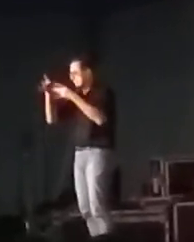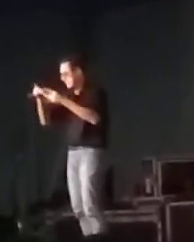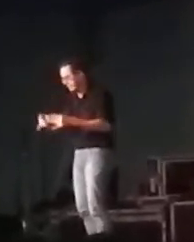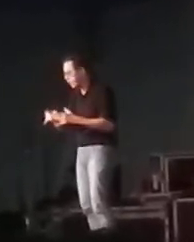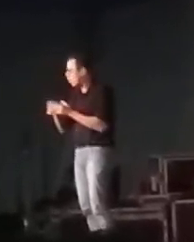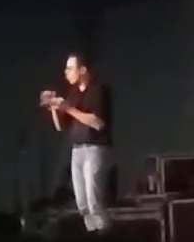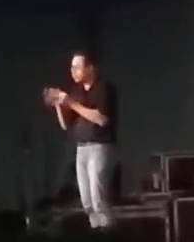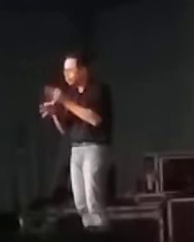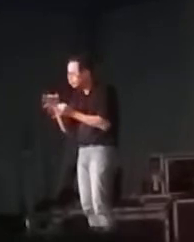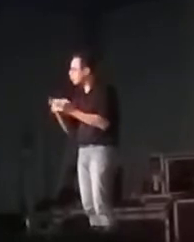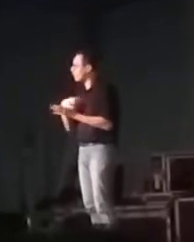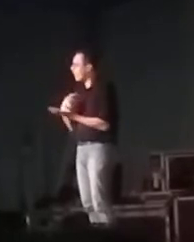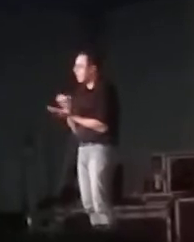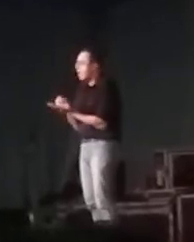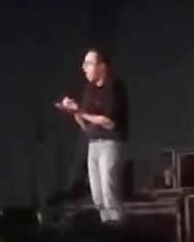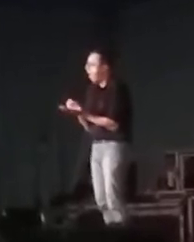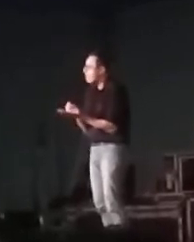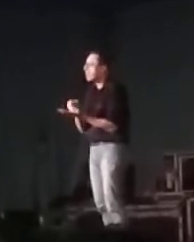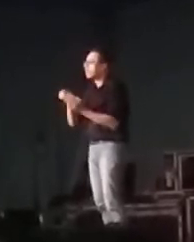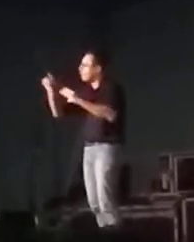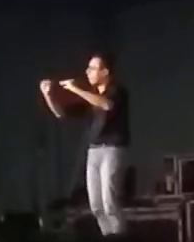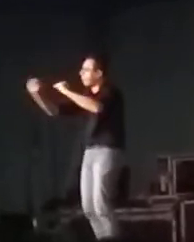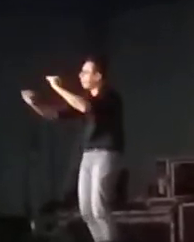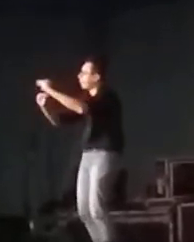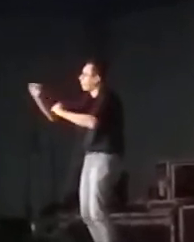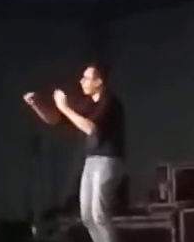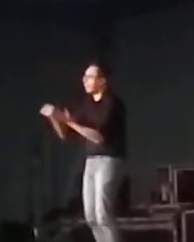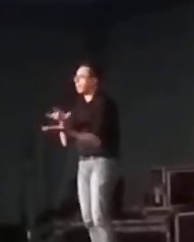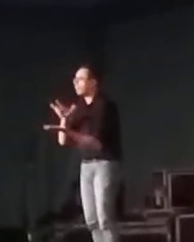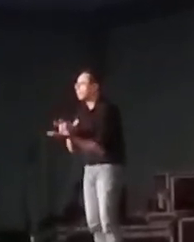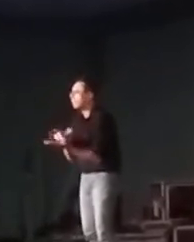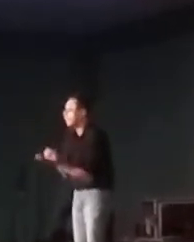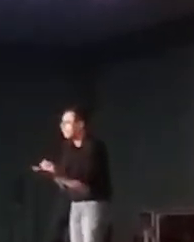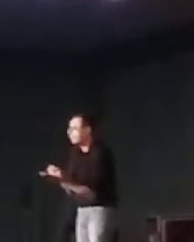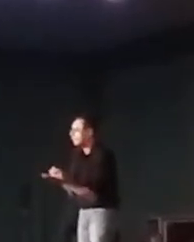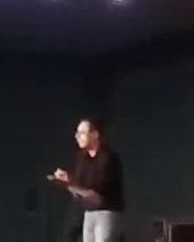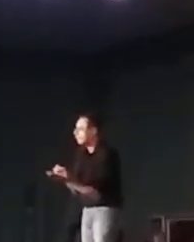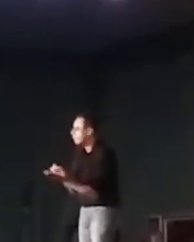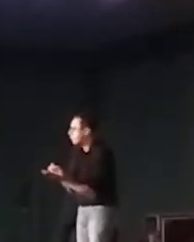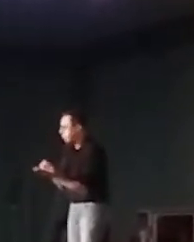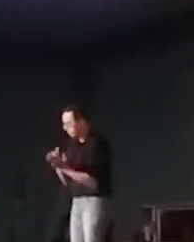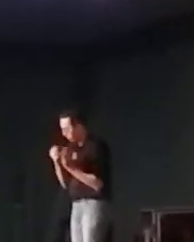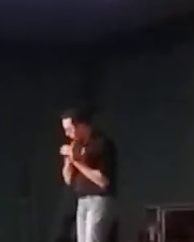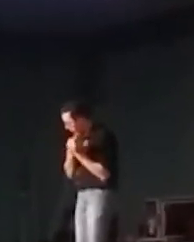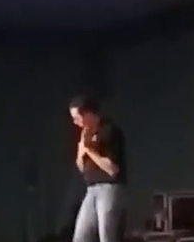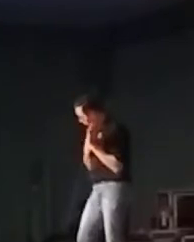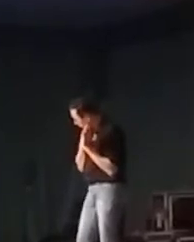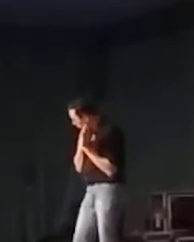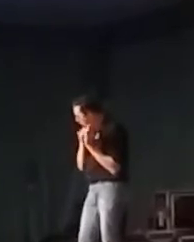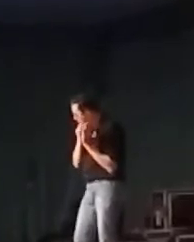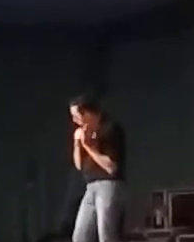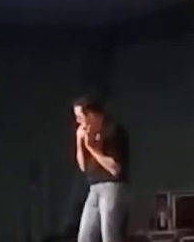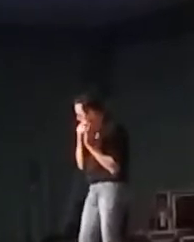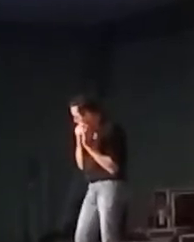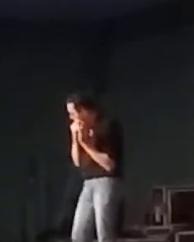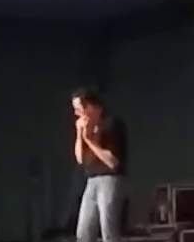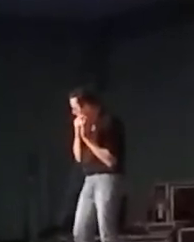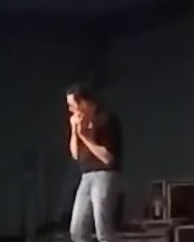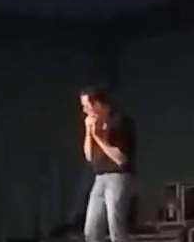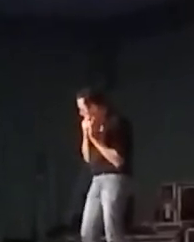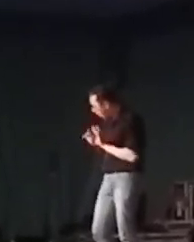tenho gravado, então foi interessante fazer, você ouve de novo tantas vezes. Cada vez que